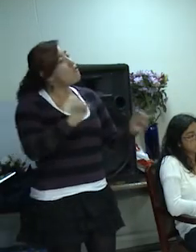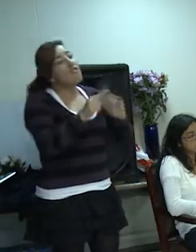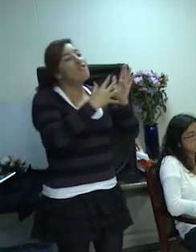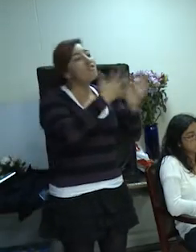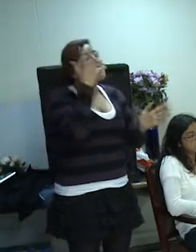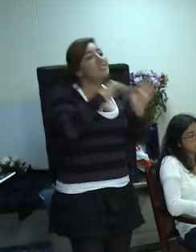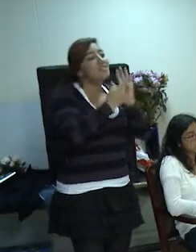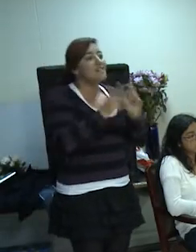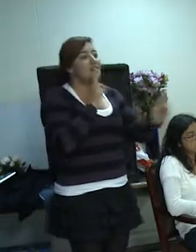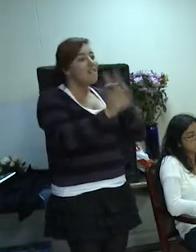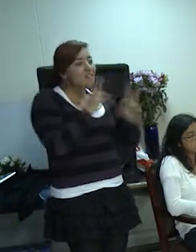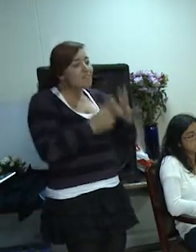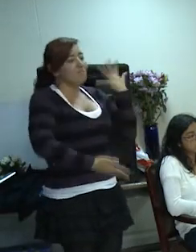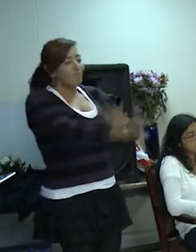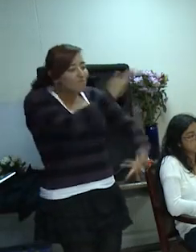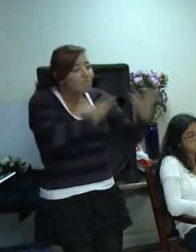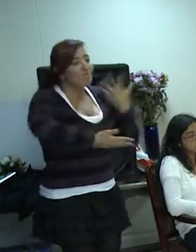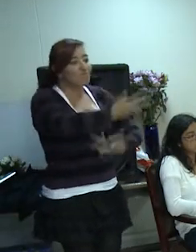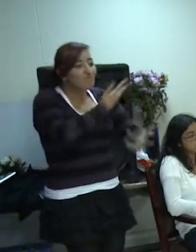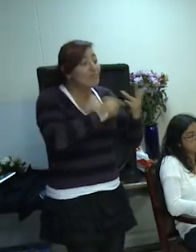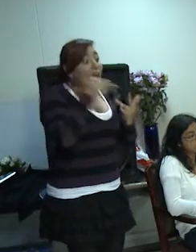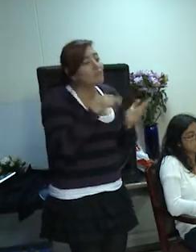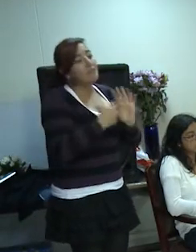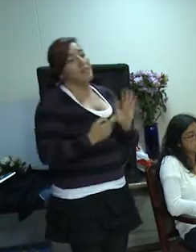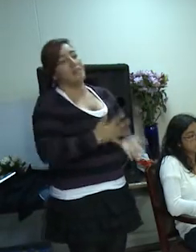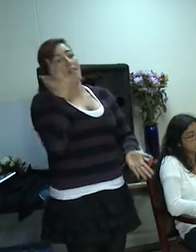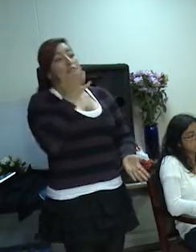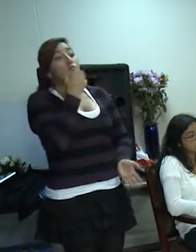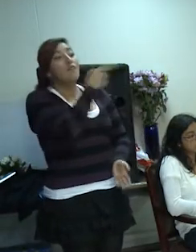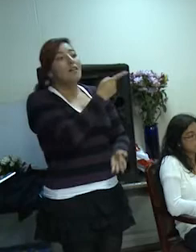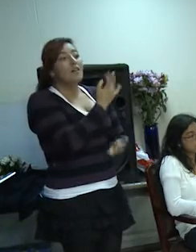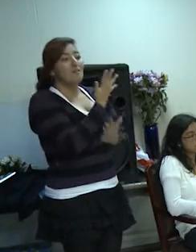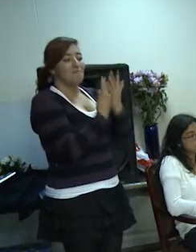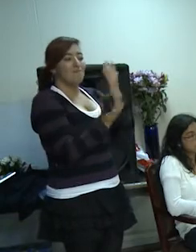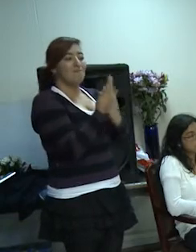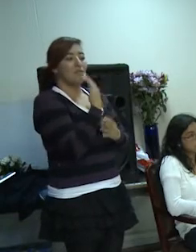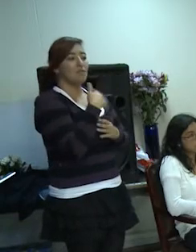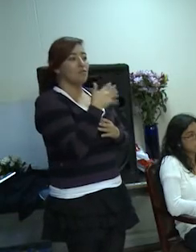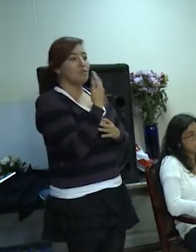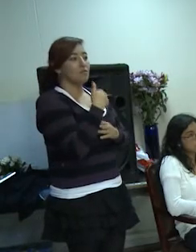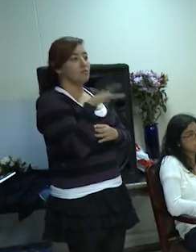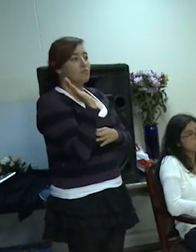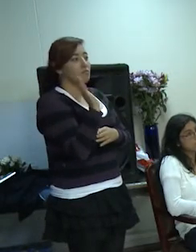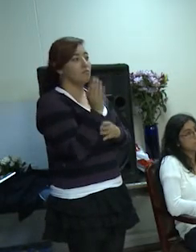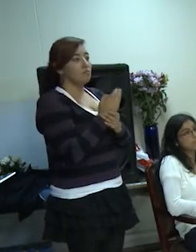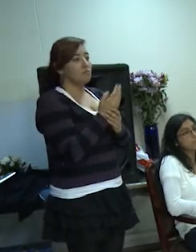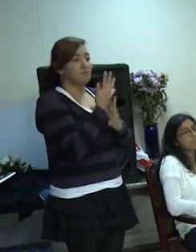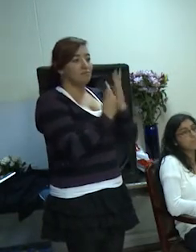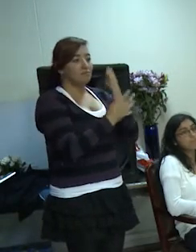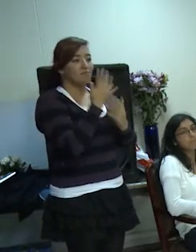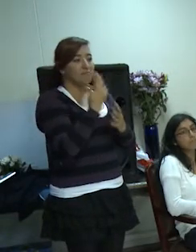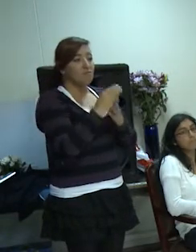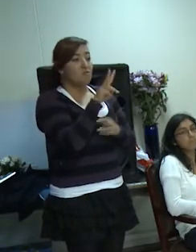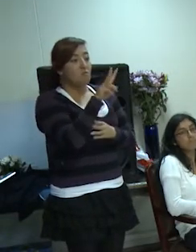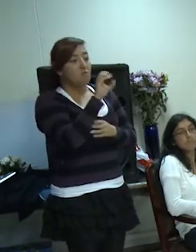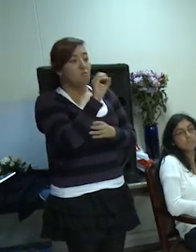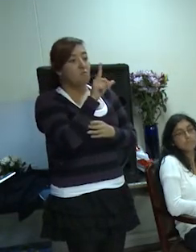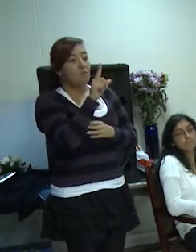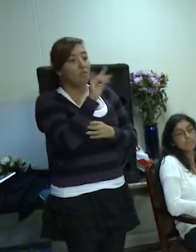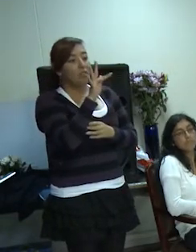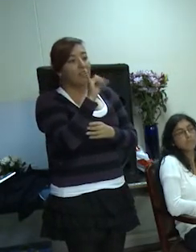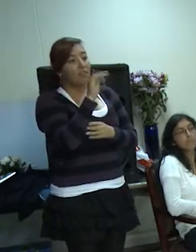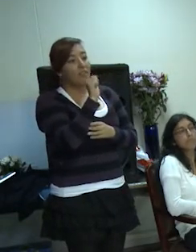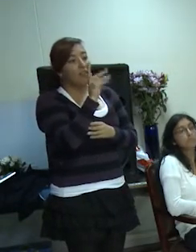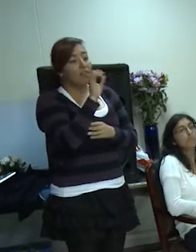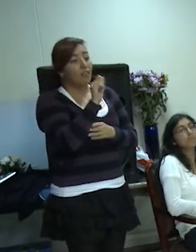de familiares, de no sé cuánto, porque por ejemplo ya estaba lo de la mano volteada, había no, ya no había con qué pagar obreros. Todos